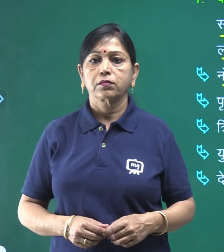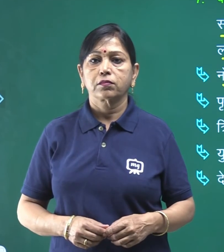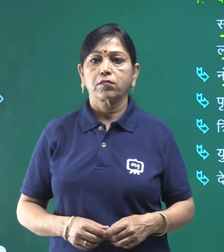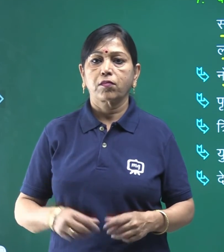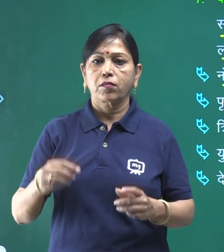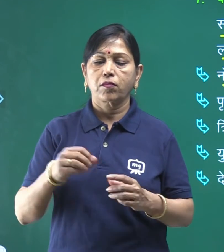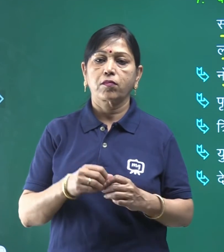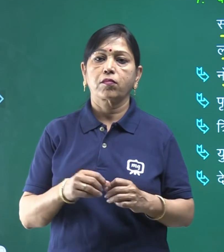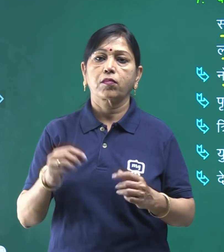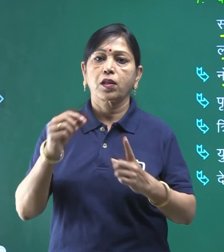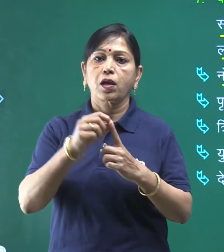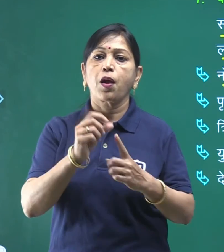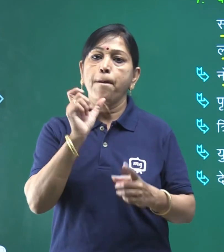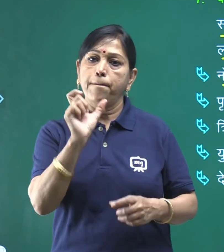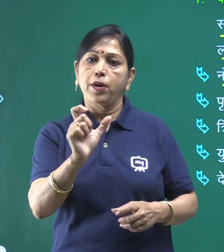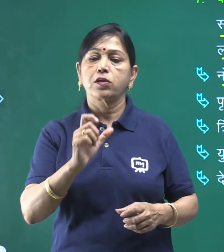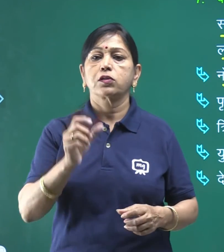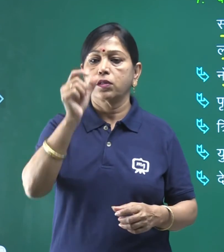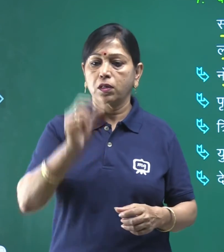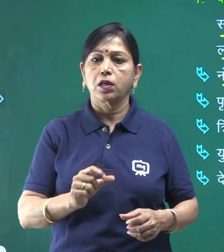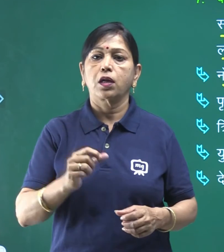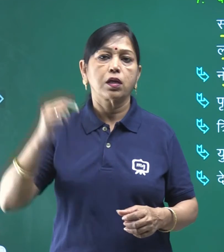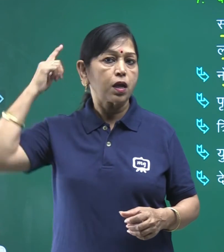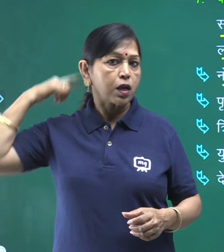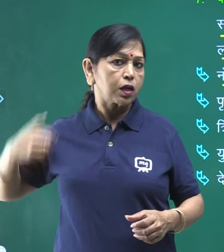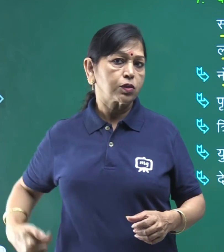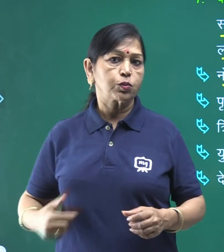पृष्ठनलीय कशेरुकदंड